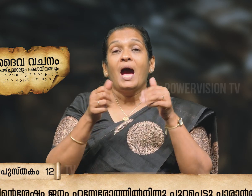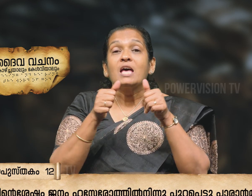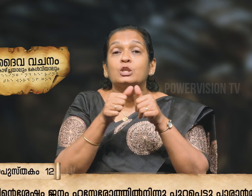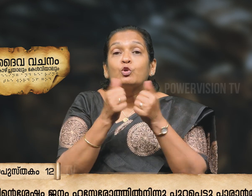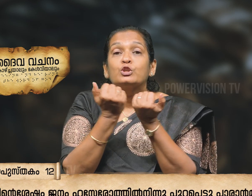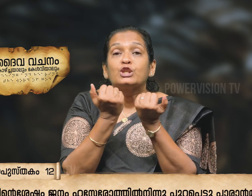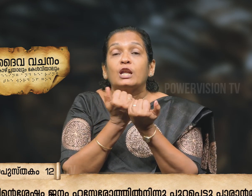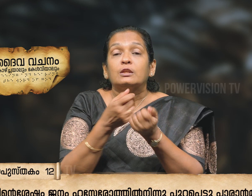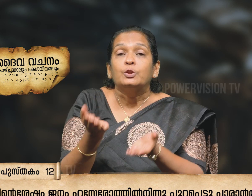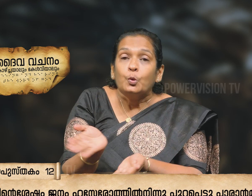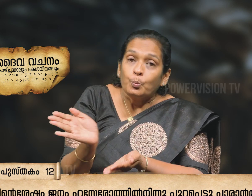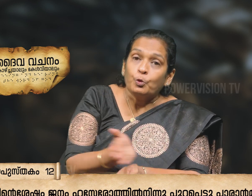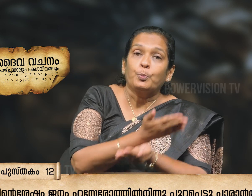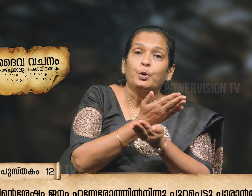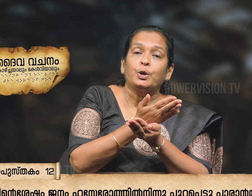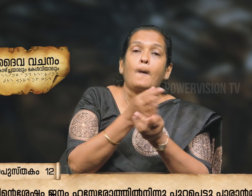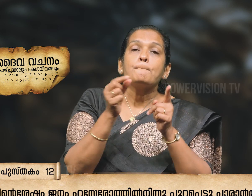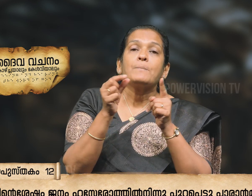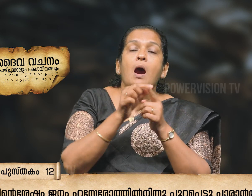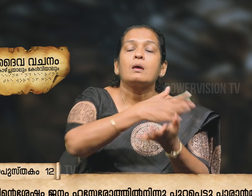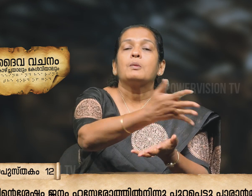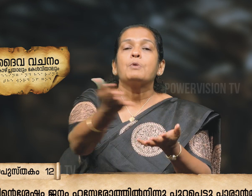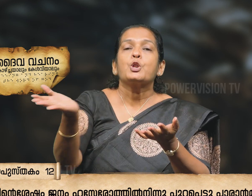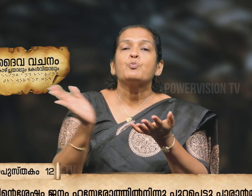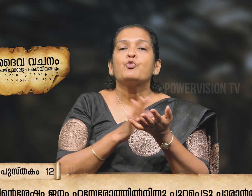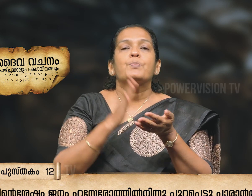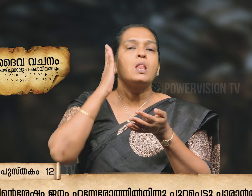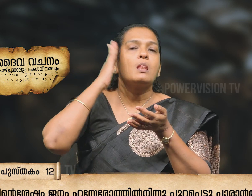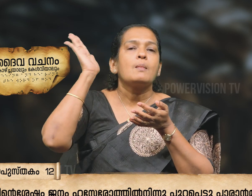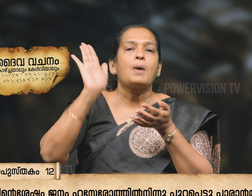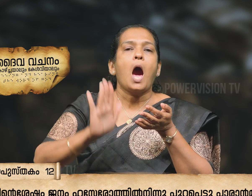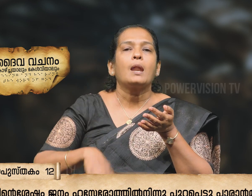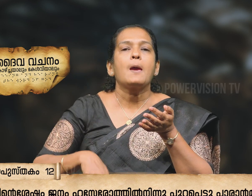ഹസേരോത്തിൽ നിന്ന് പുറപ്പെട്ട് പാരാൻ മരുഭൂമിയിൽ പാളയമിറങ്ങി.